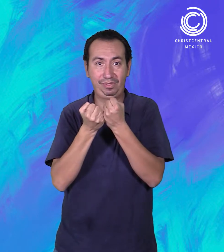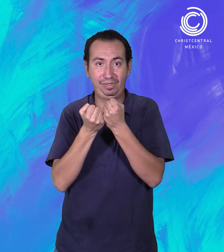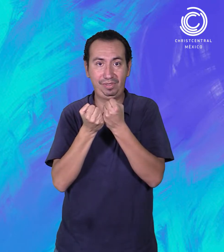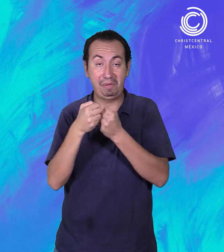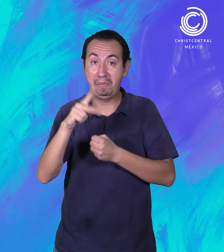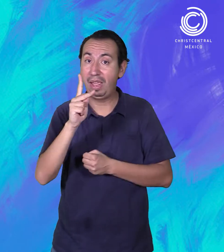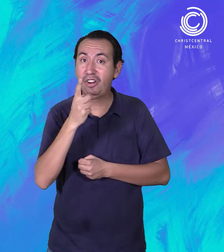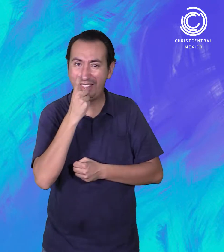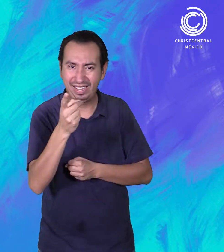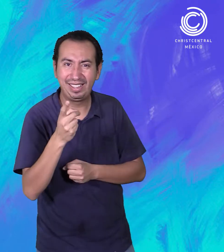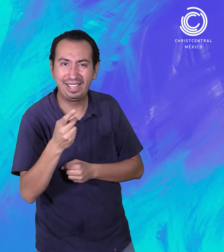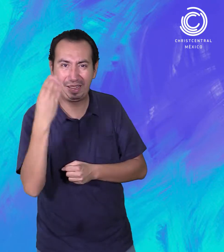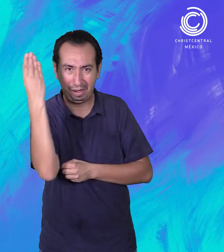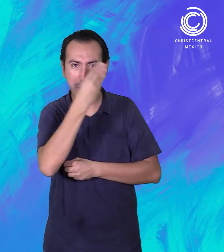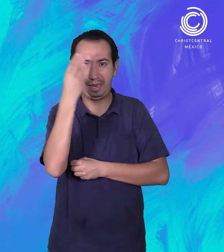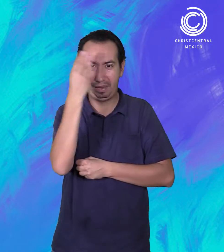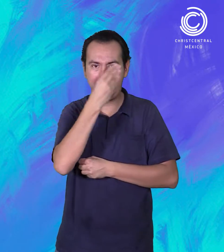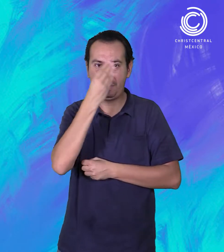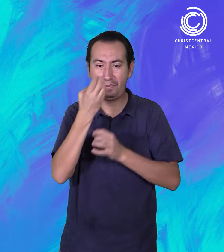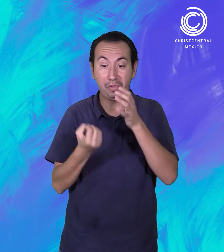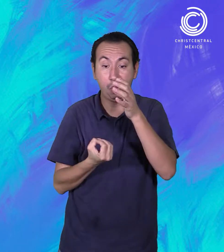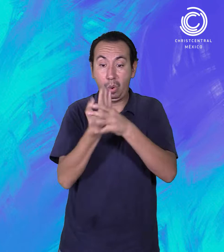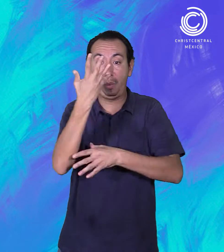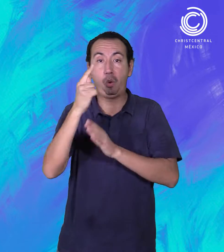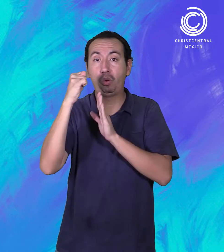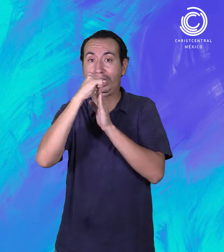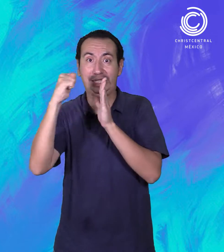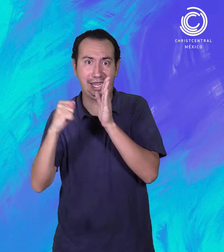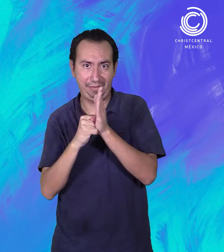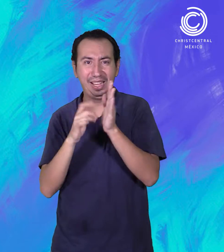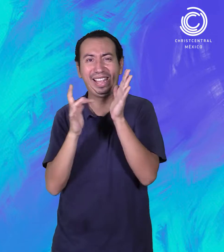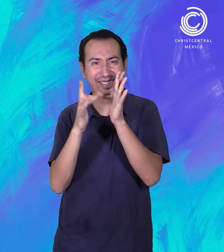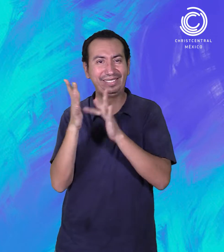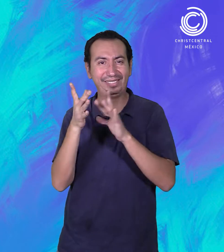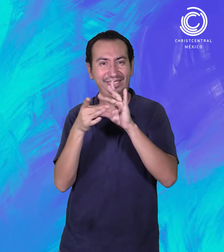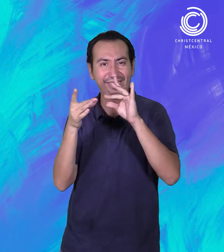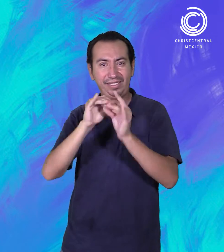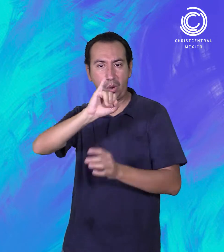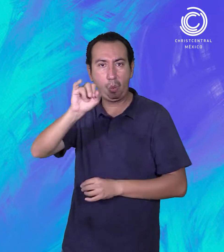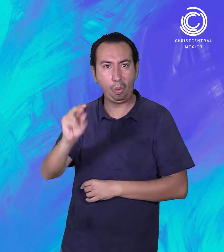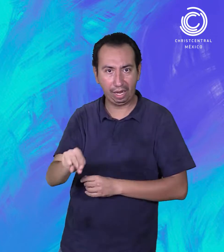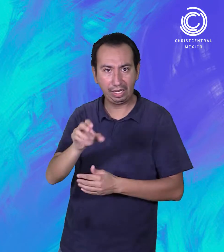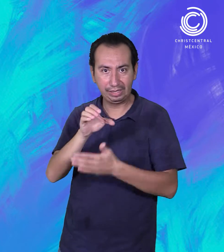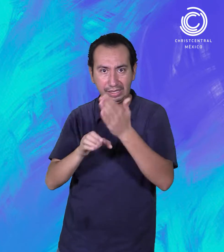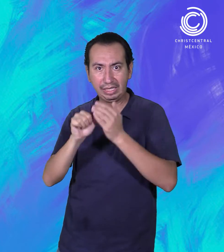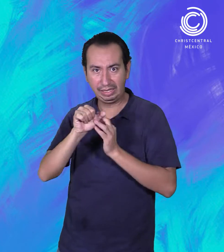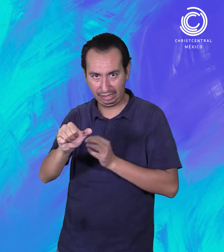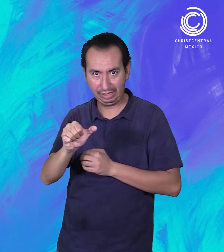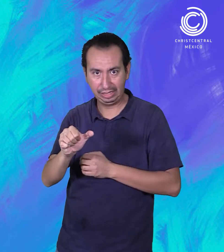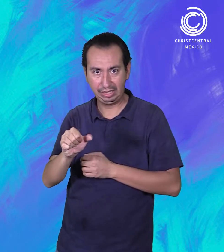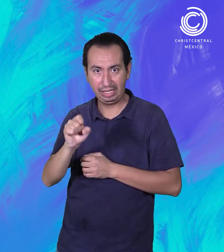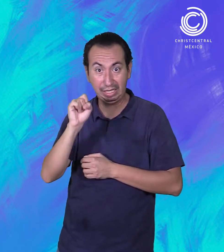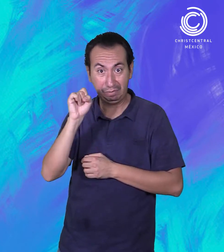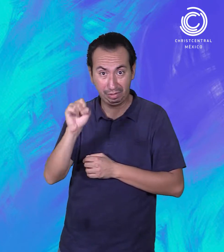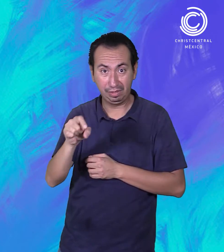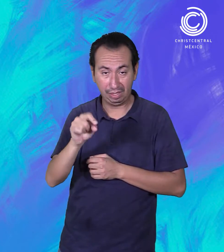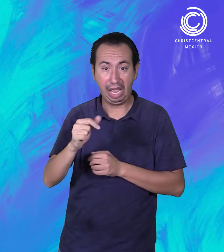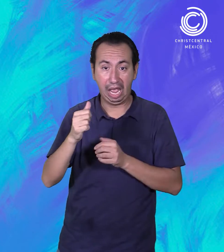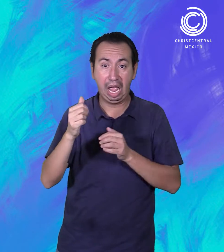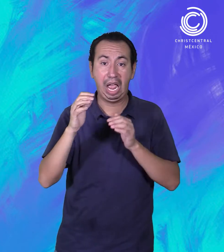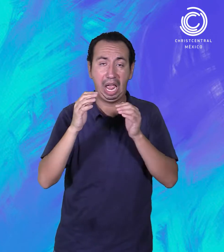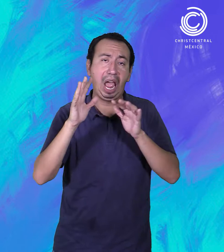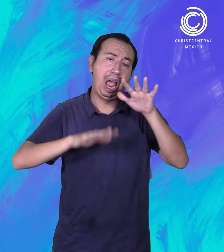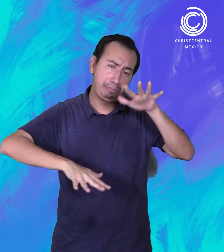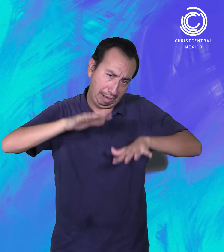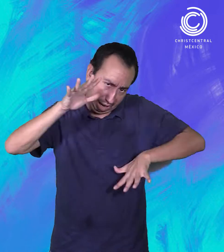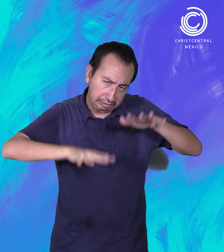como nos lo explica la Escritura en el Nuevo Testamento y que era de lo que Jesús hablaba, no estaba de manera permanente. Sí